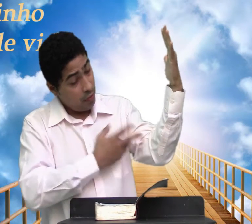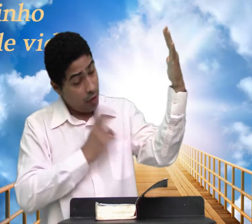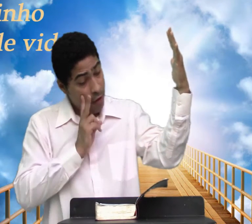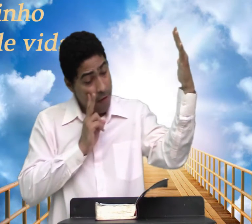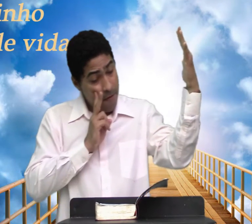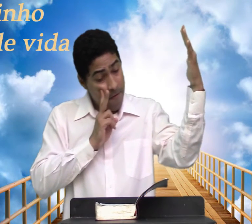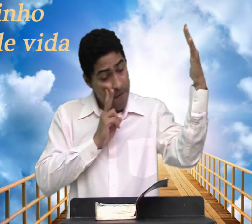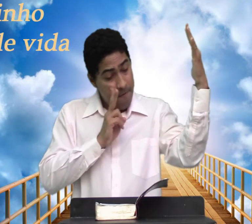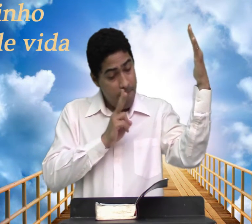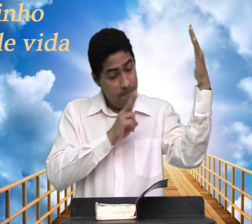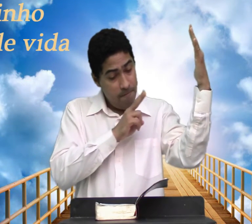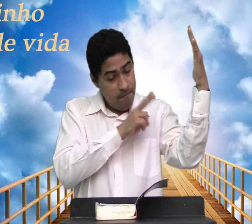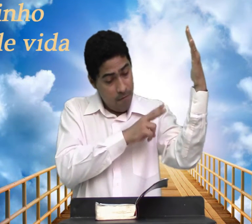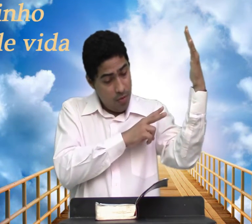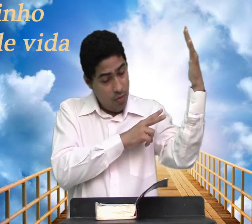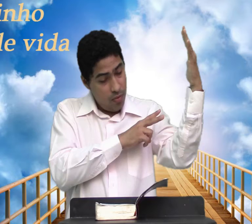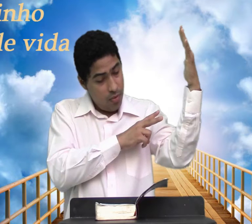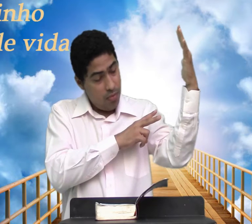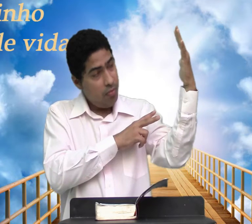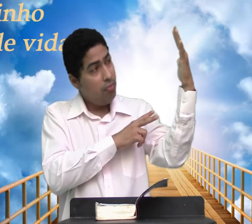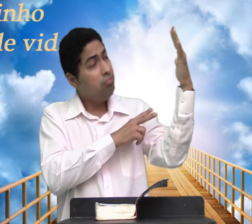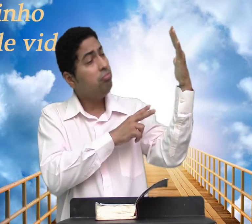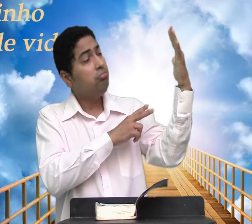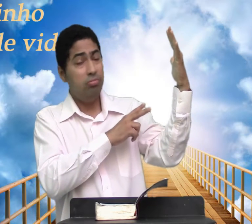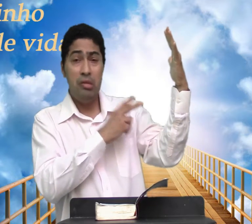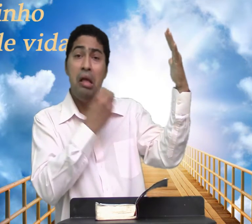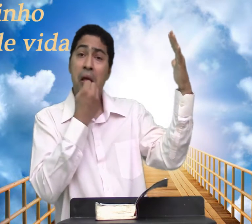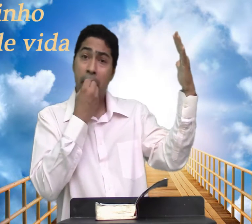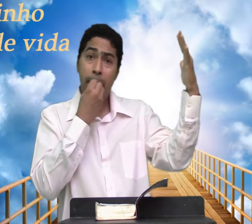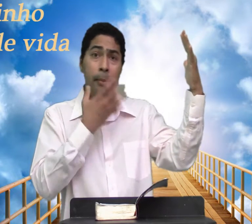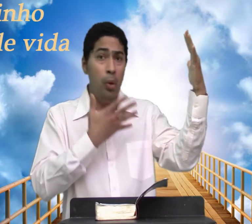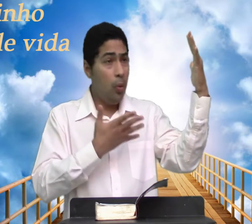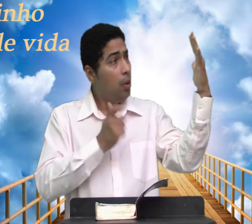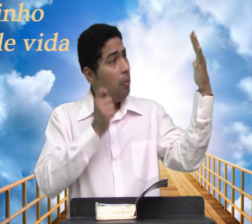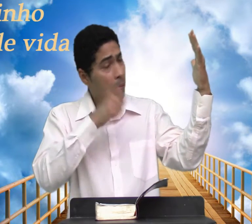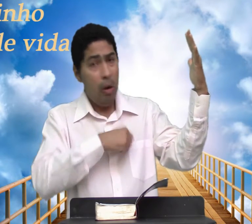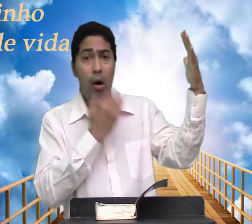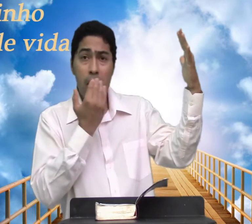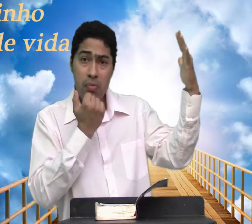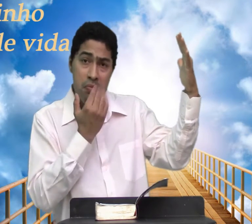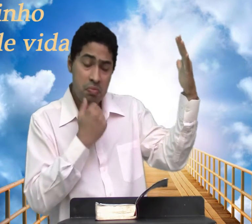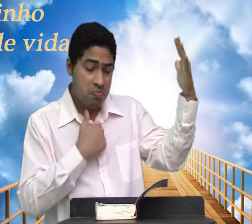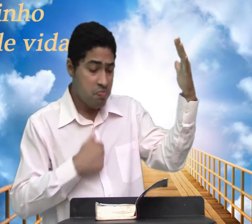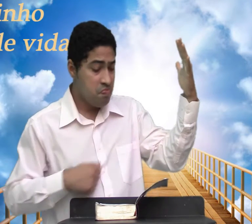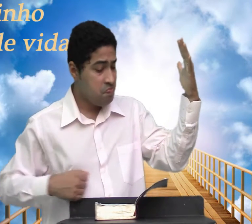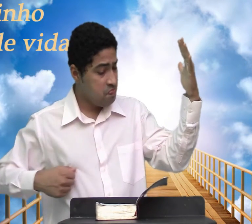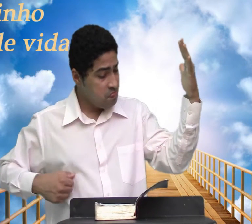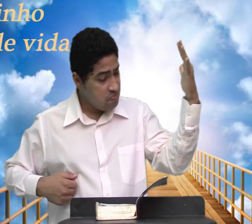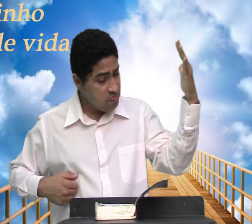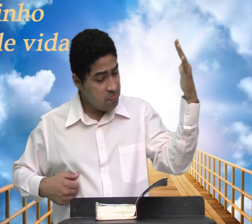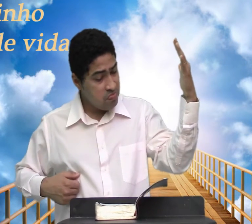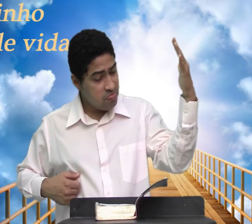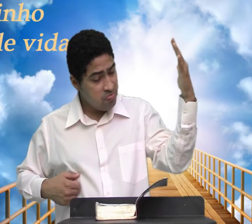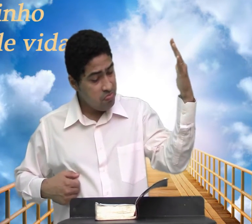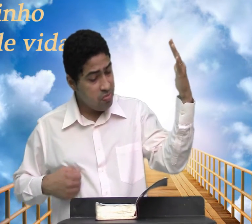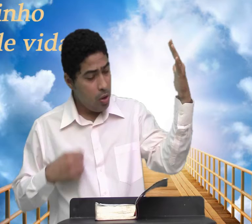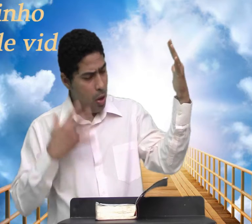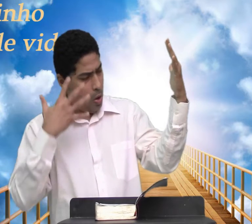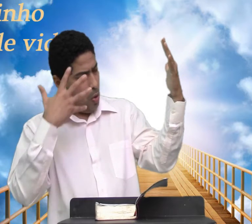se comer. É boa para se comer. A árvore também era agradável aos olhos,